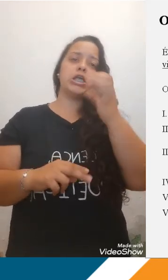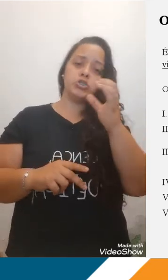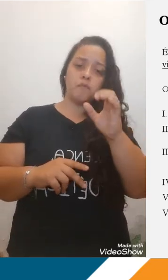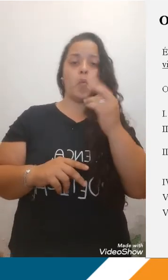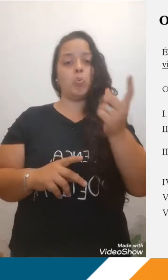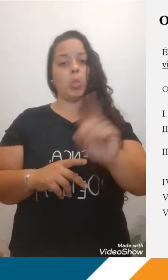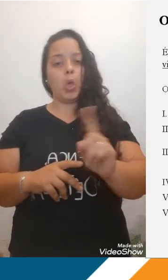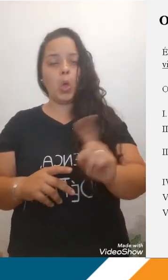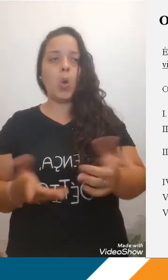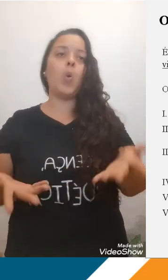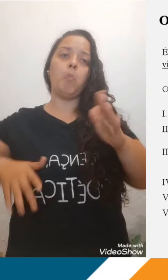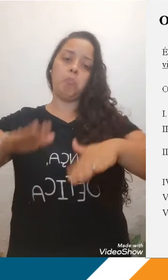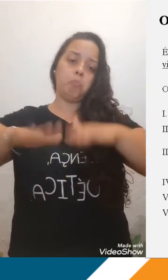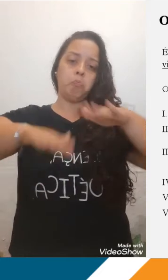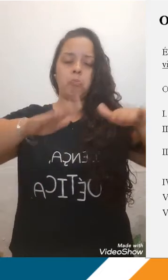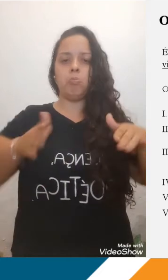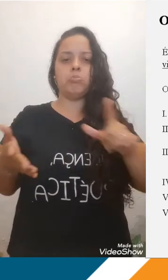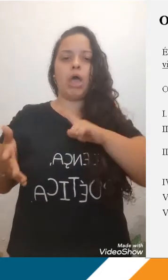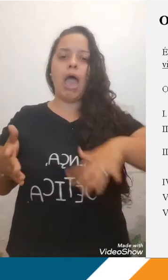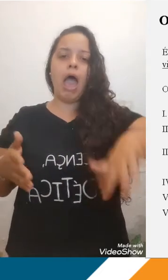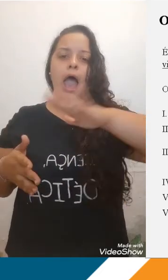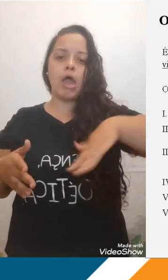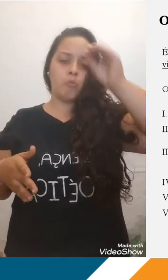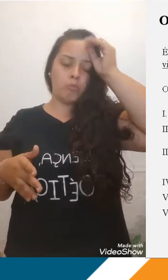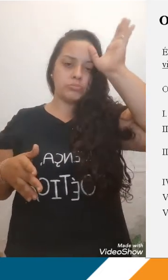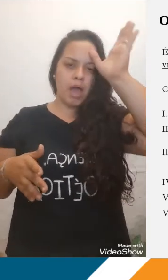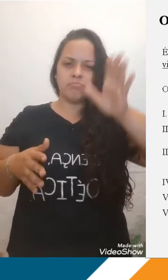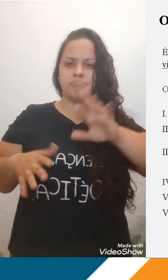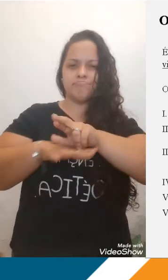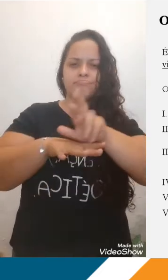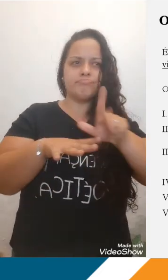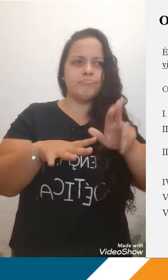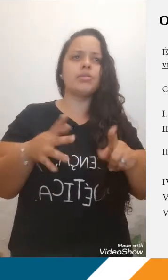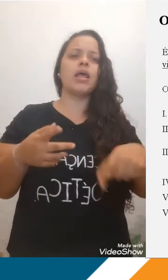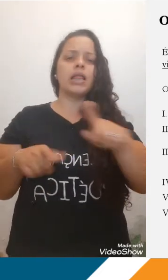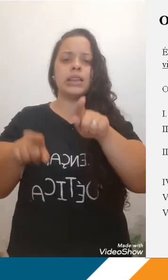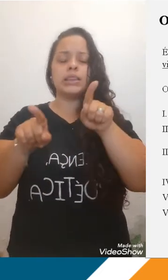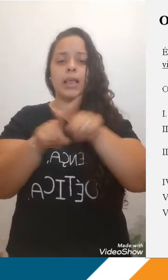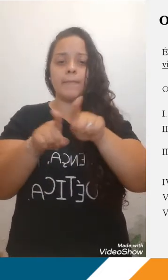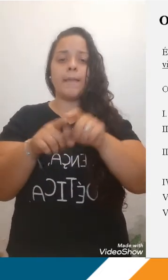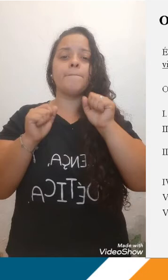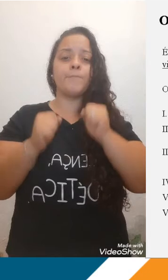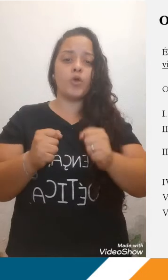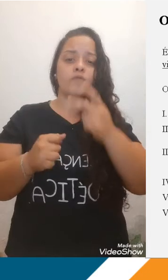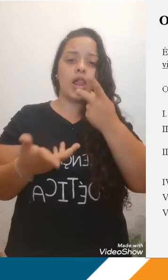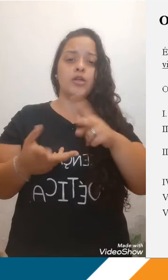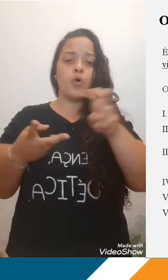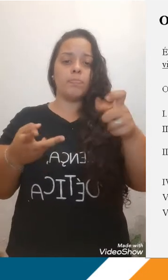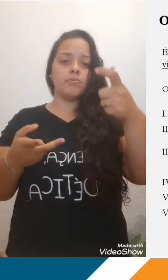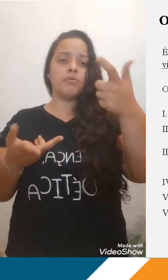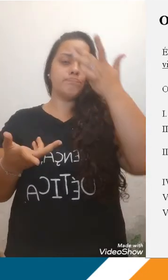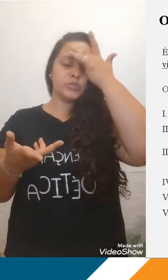não, e relacionados a várias áreas de conhecimento. Vocês podem fazer menção, por que não, a